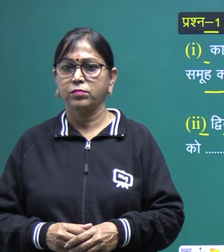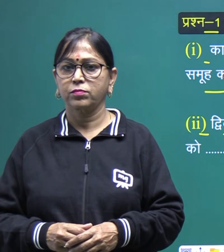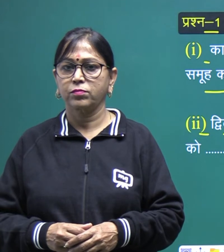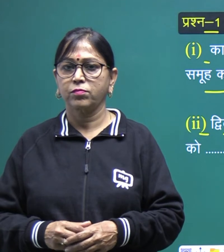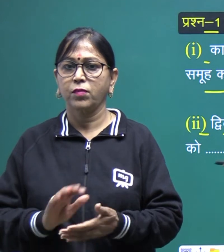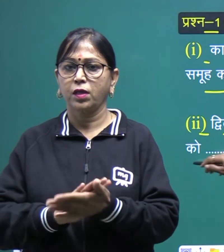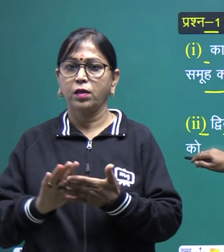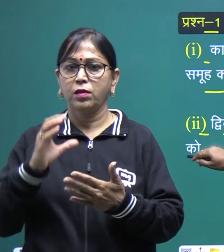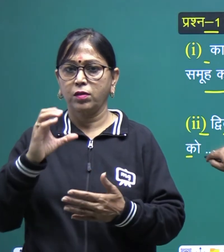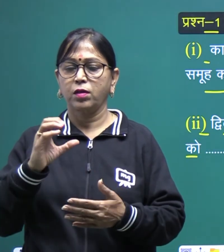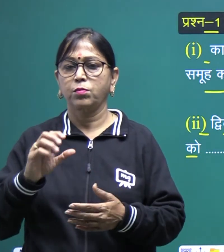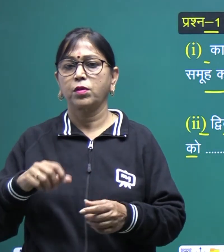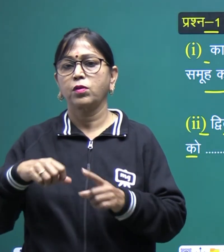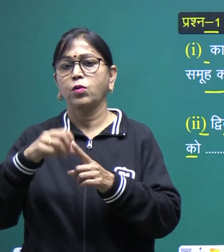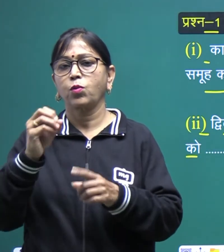हाइड्रोकार्बनों को